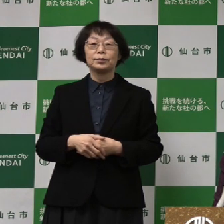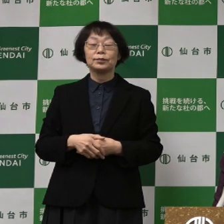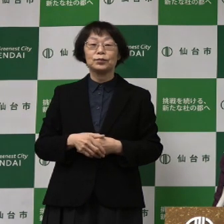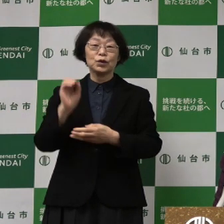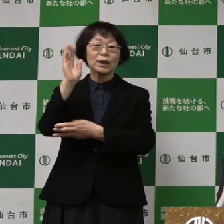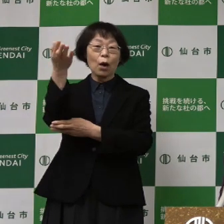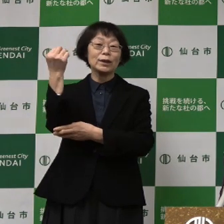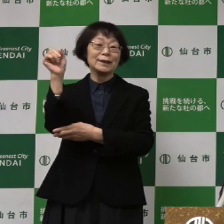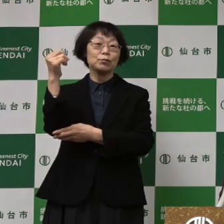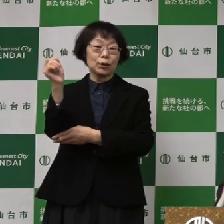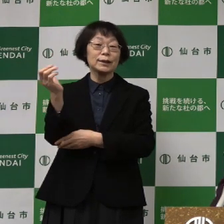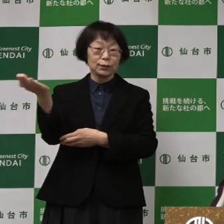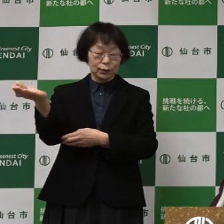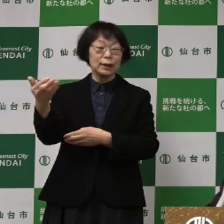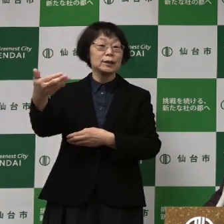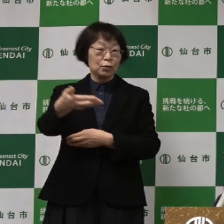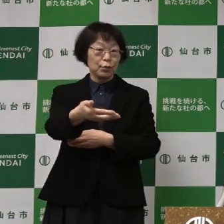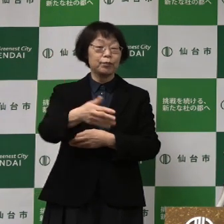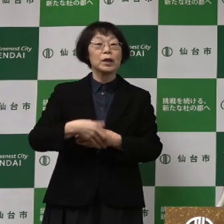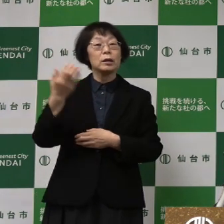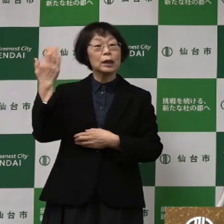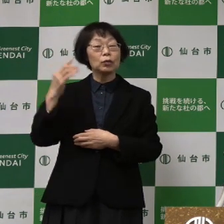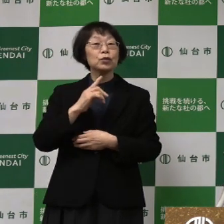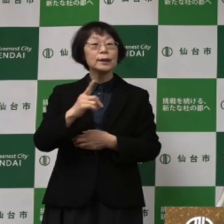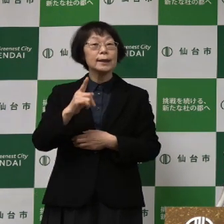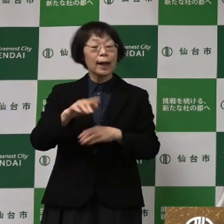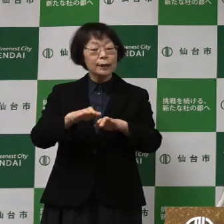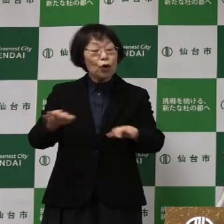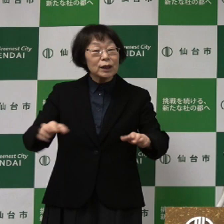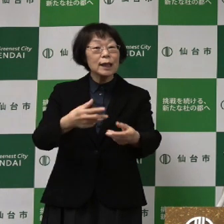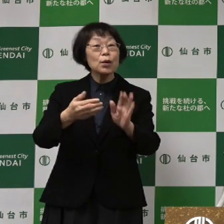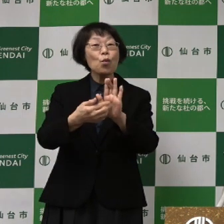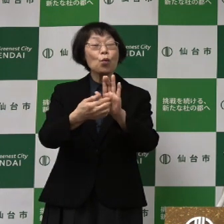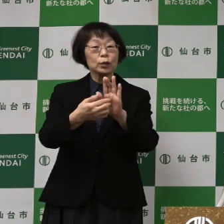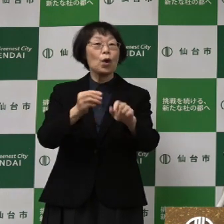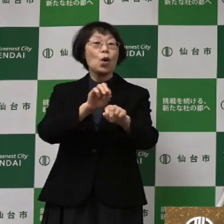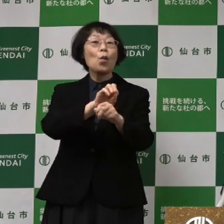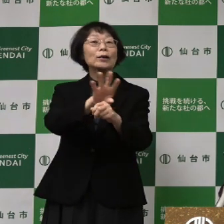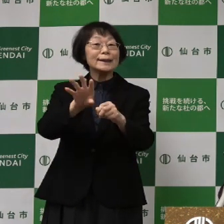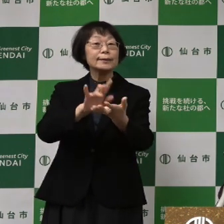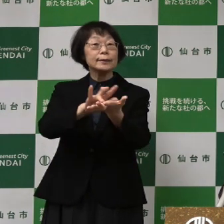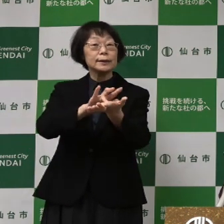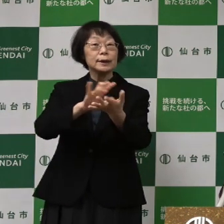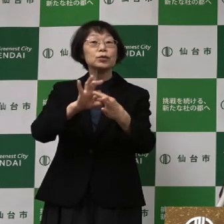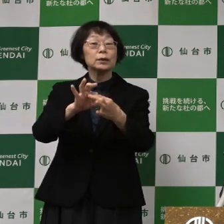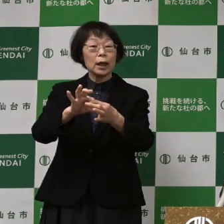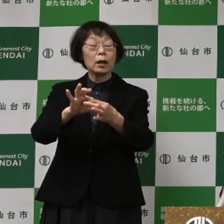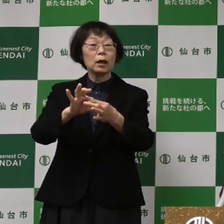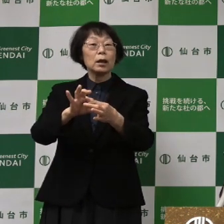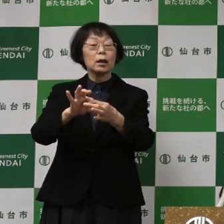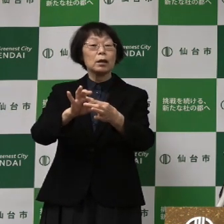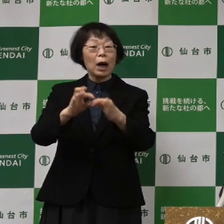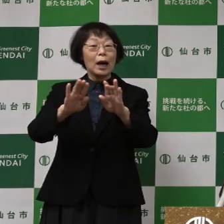先ほどおっしゃってた小児ワクチンの件で伺いたいんですけれども、まだですね、小児ワクチンが